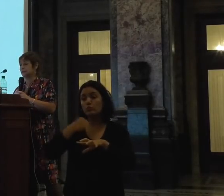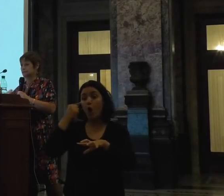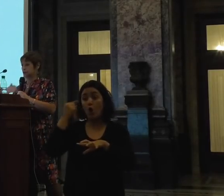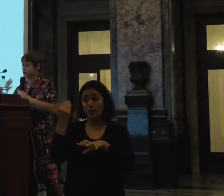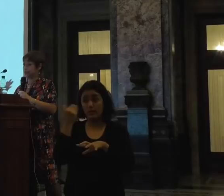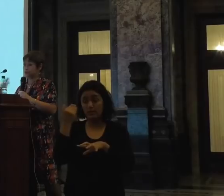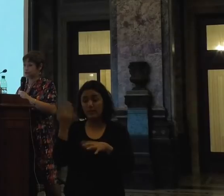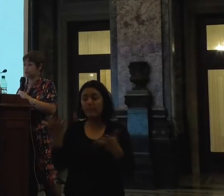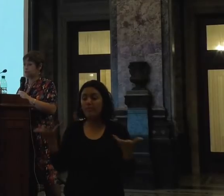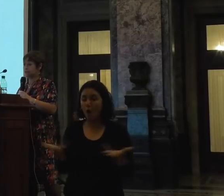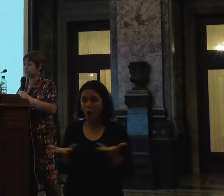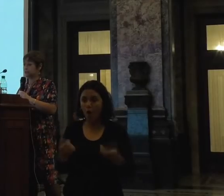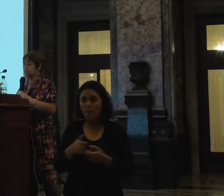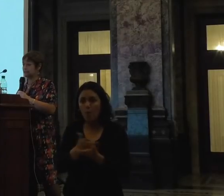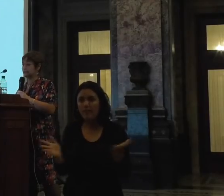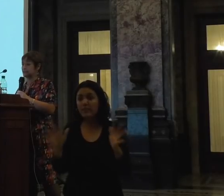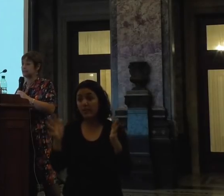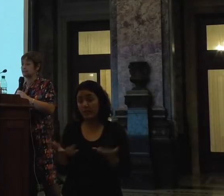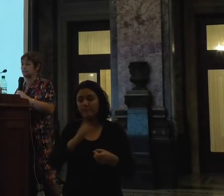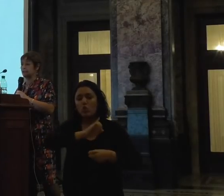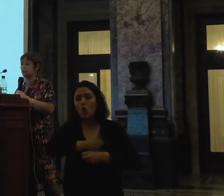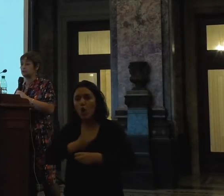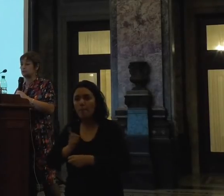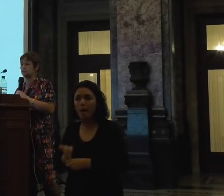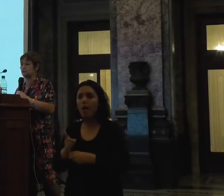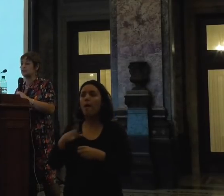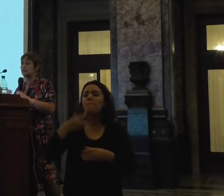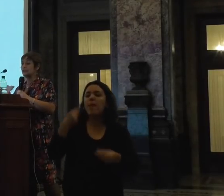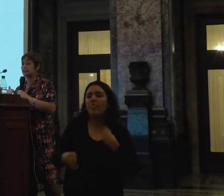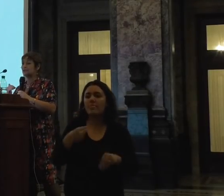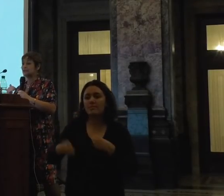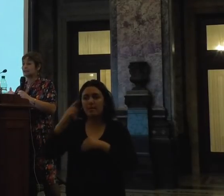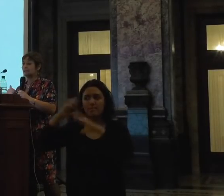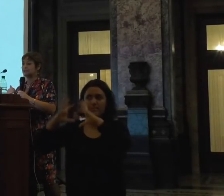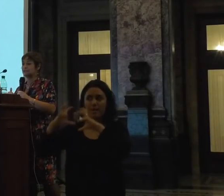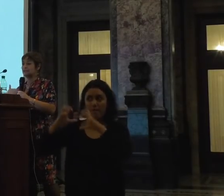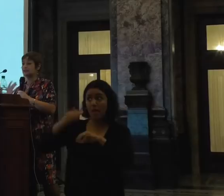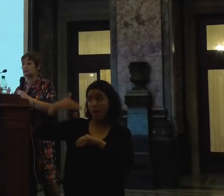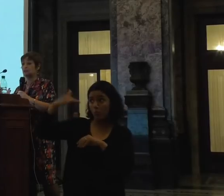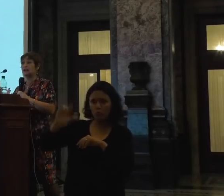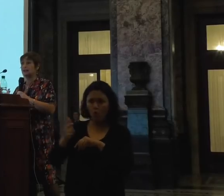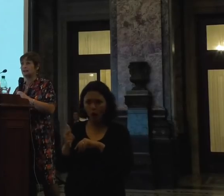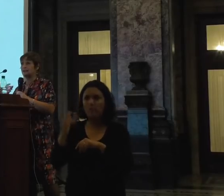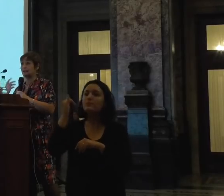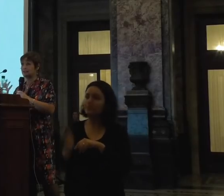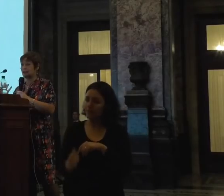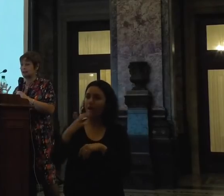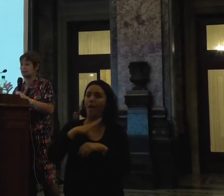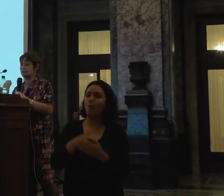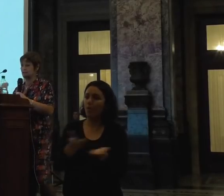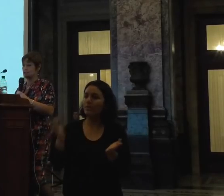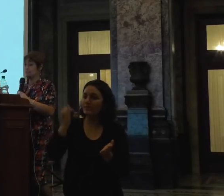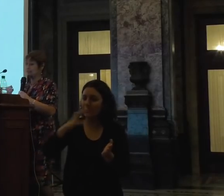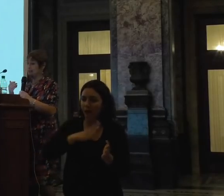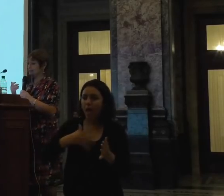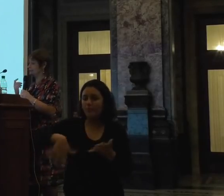muestra, contra los dogmas de que no hay plasticidad cerebral en los adultos, que hay una gran plasticidad neuronal en las